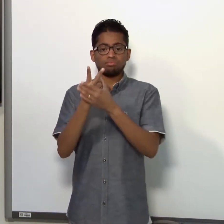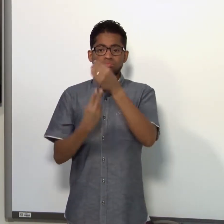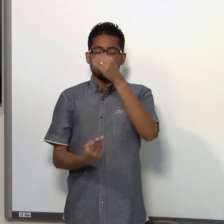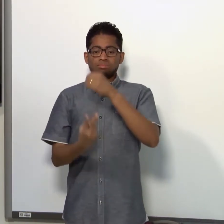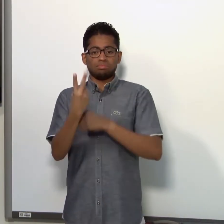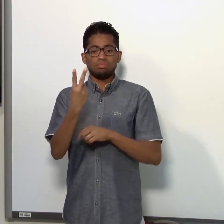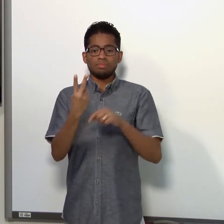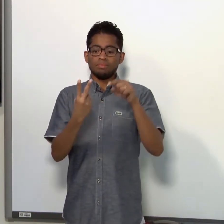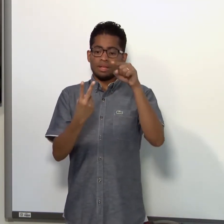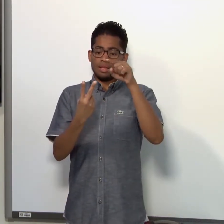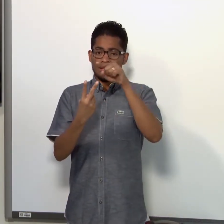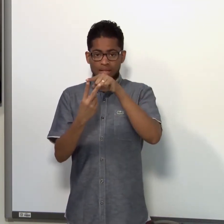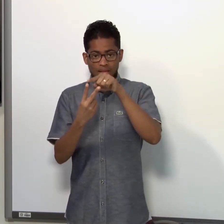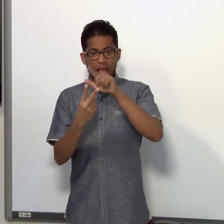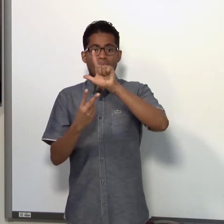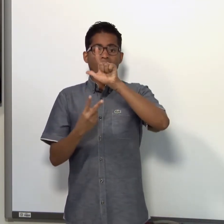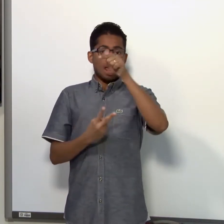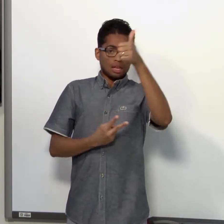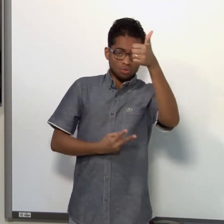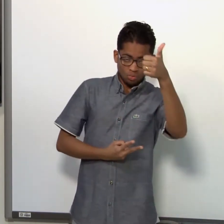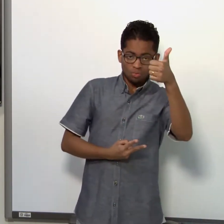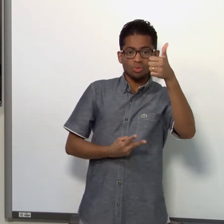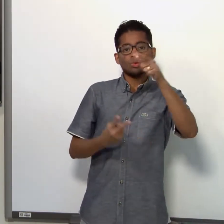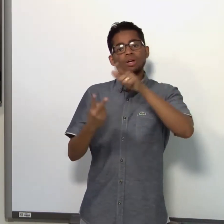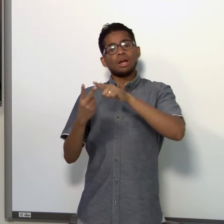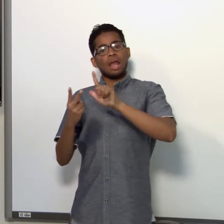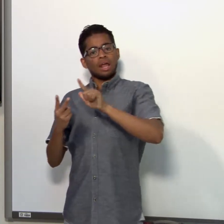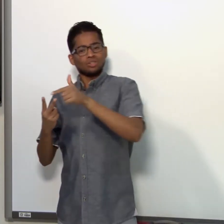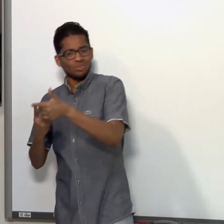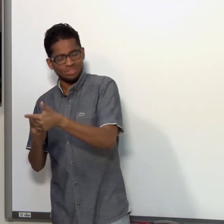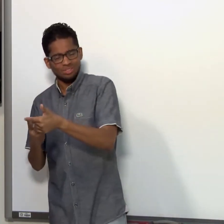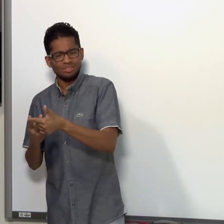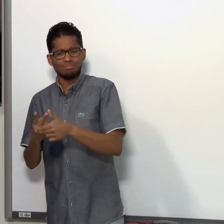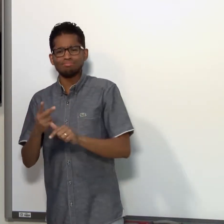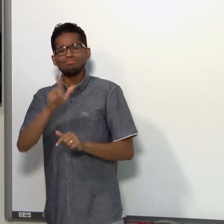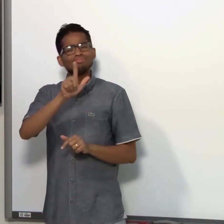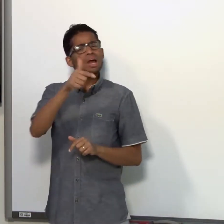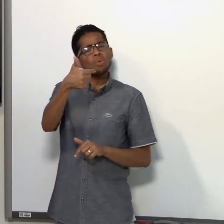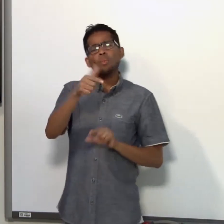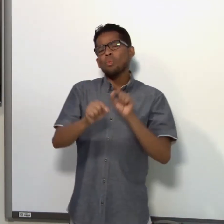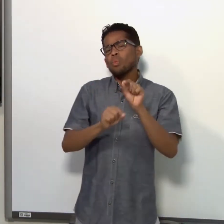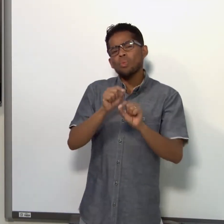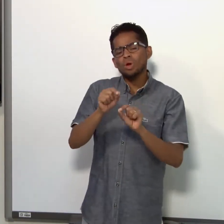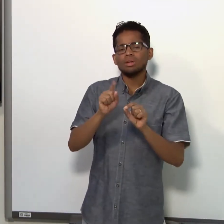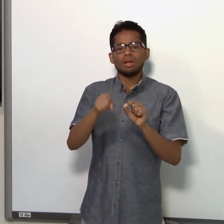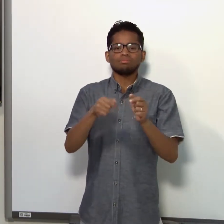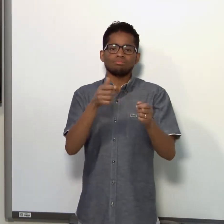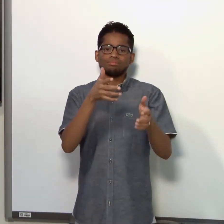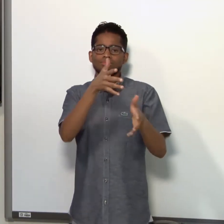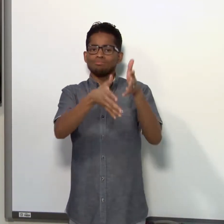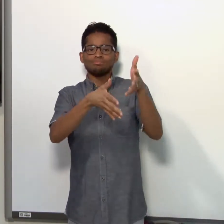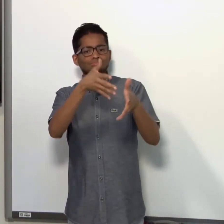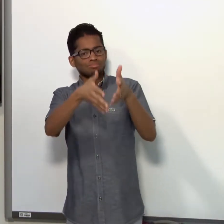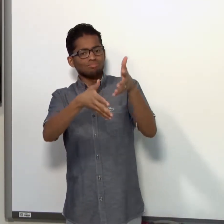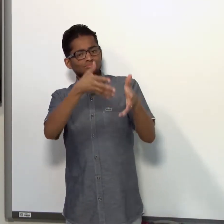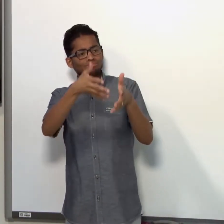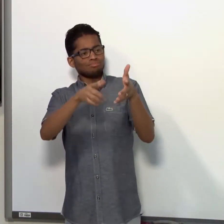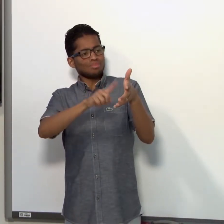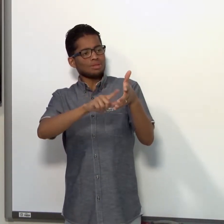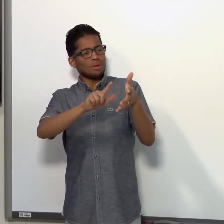É o sujeito surdo, que tem a L1 e a L2. A primeira língua, a